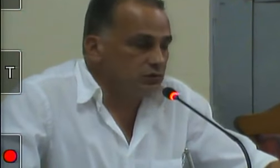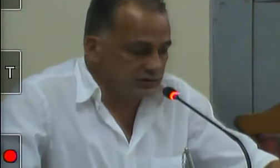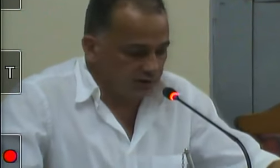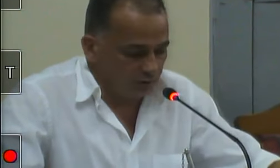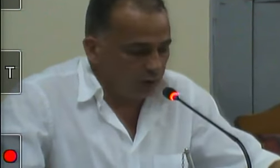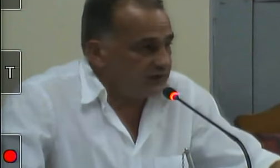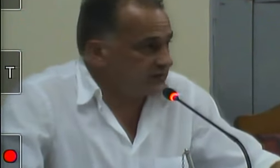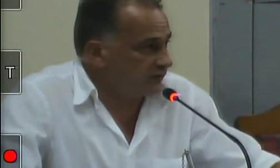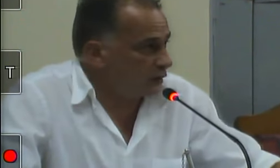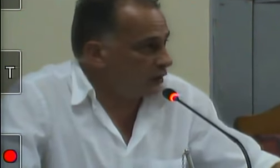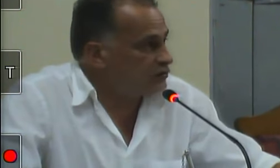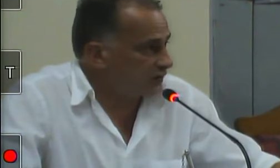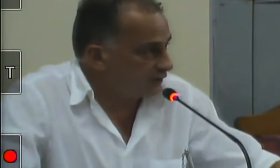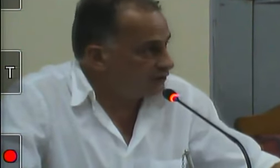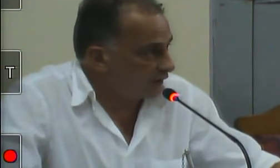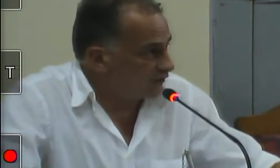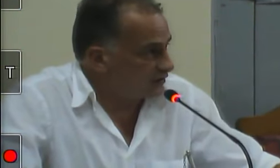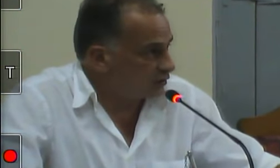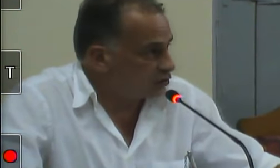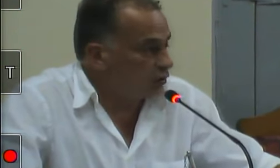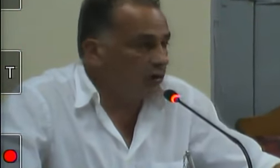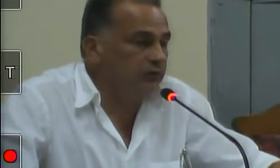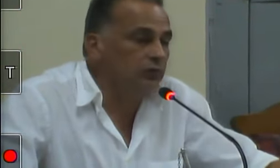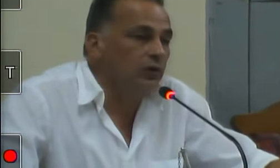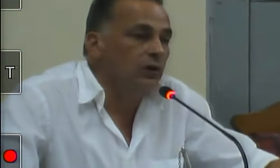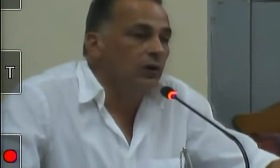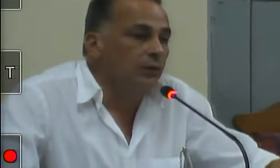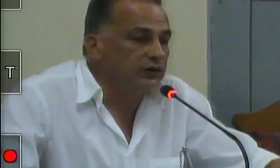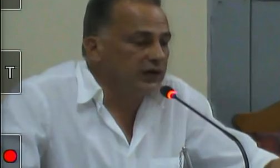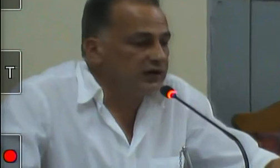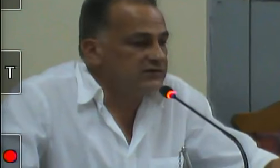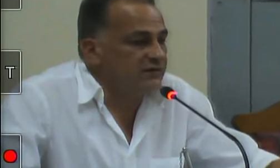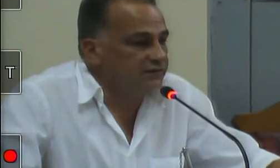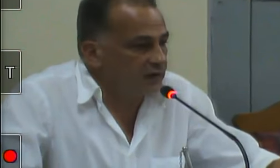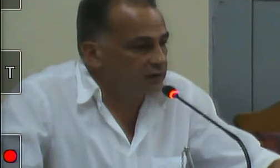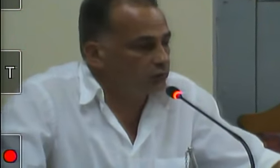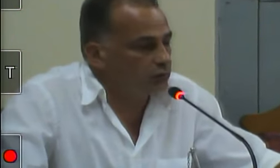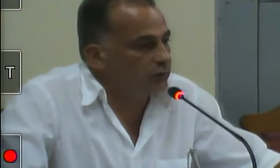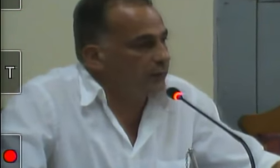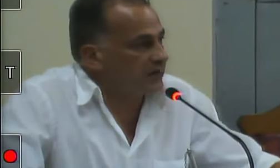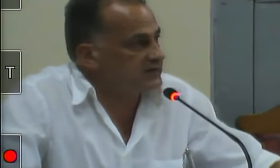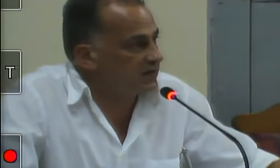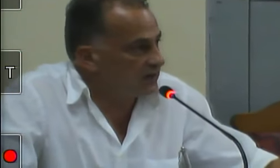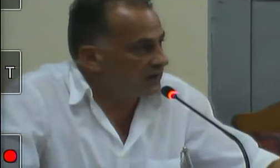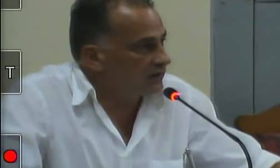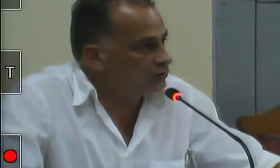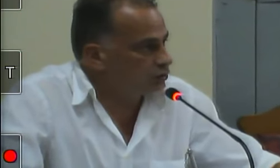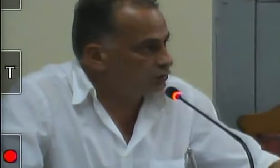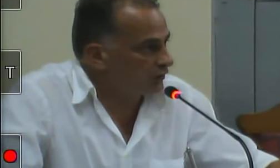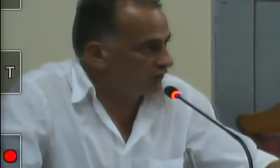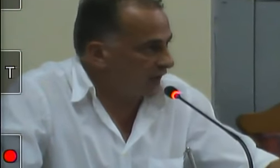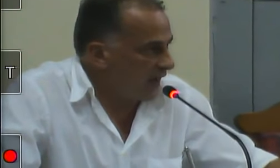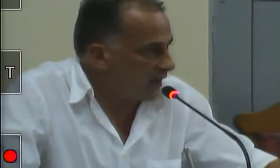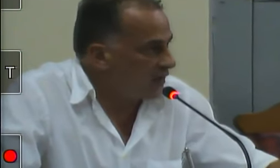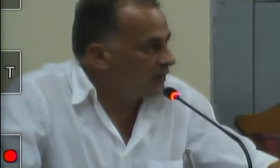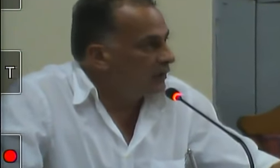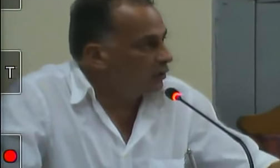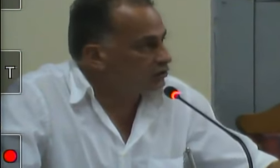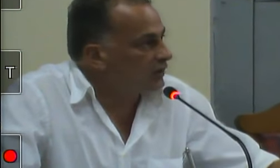somente o SVO, que é o Serviço de Verificação de Óbito, poderia ser feito numa parceria junto à